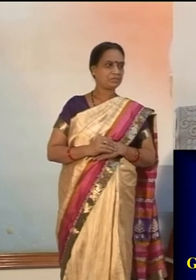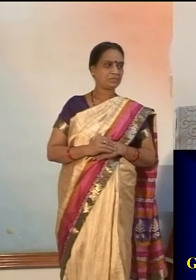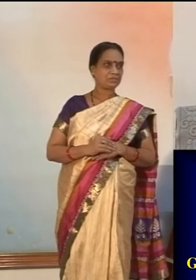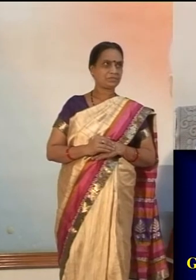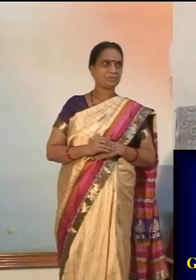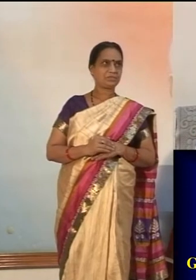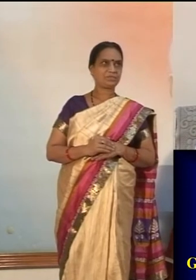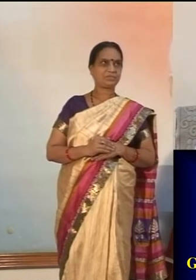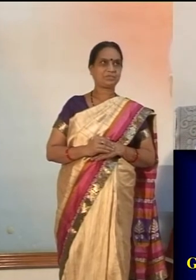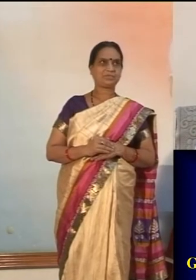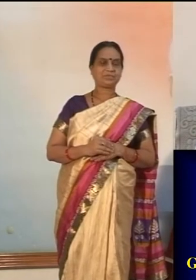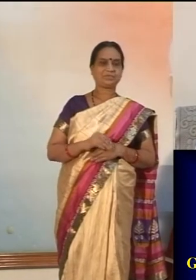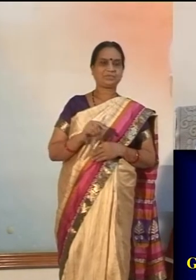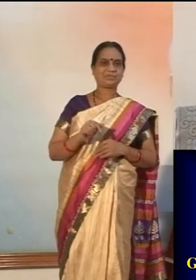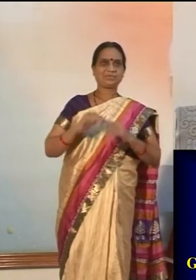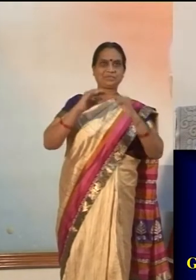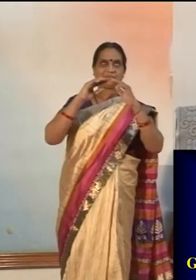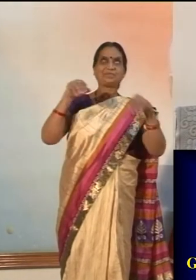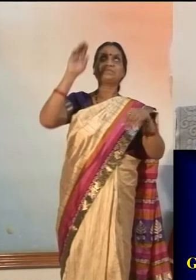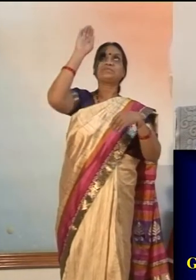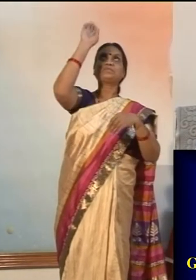एक मंदिर में एक पंडित जी रहते थे।